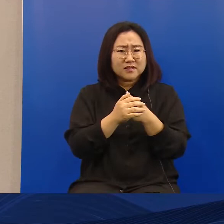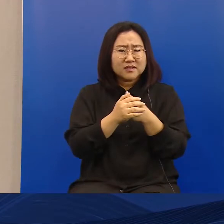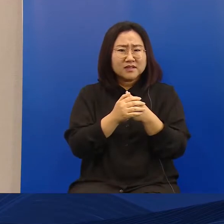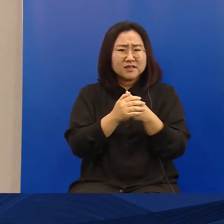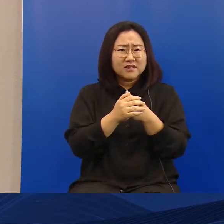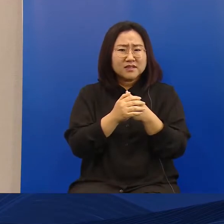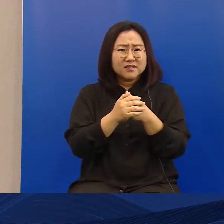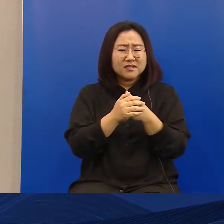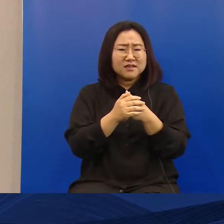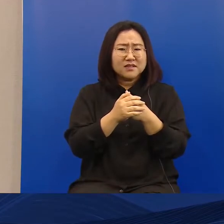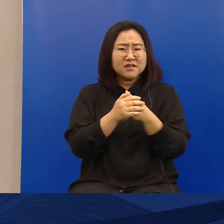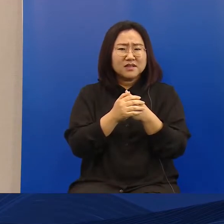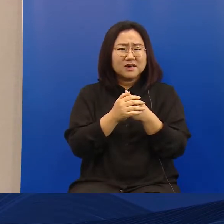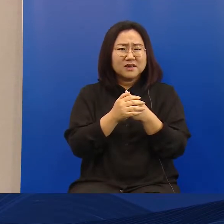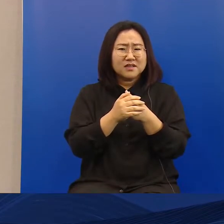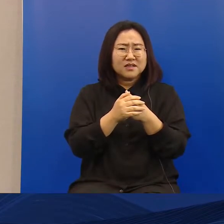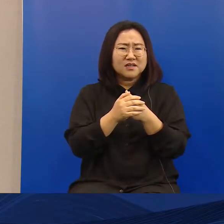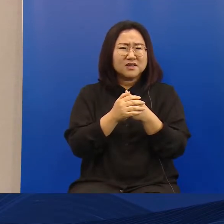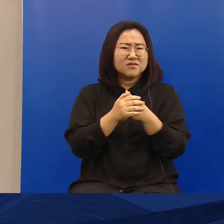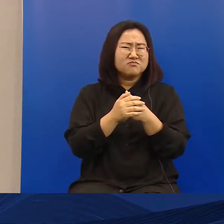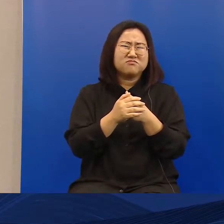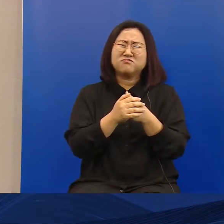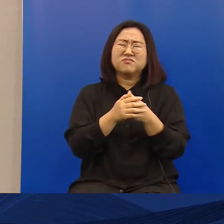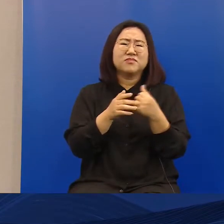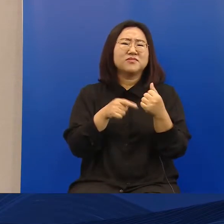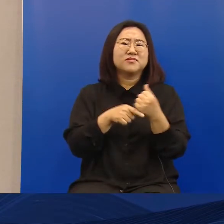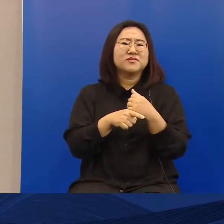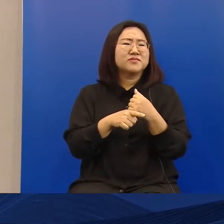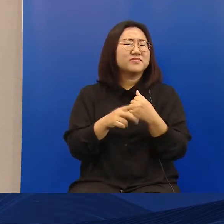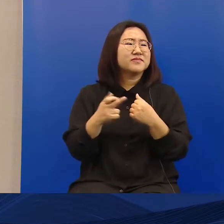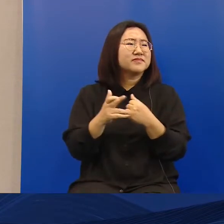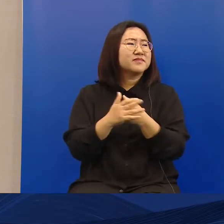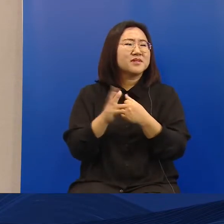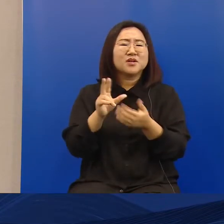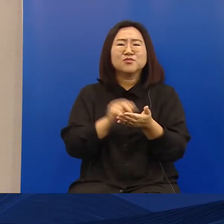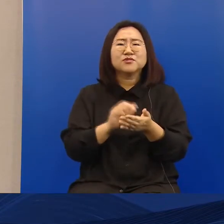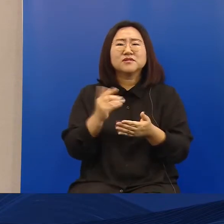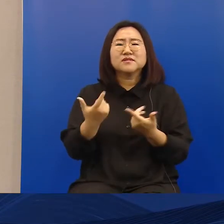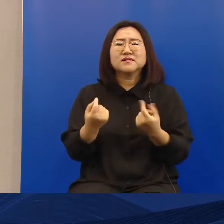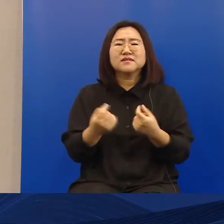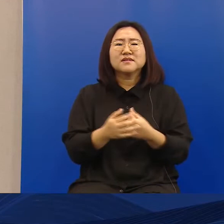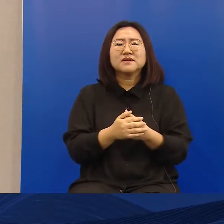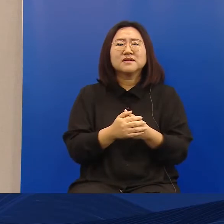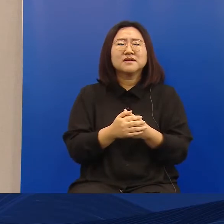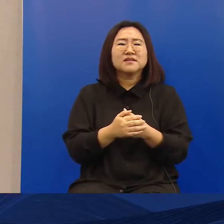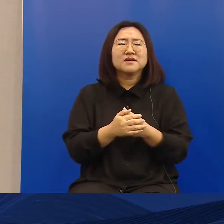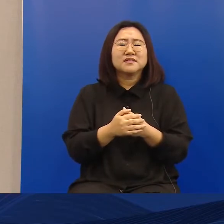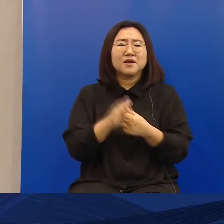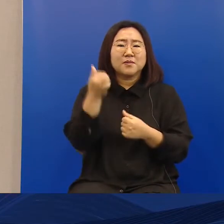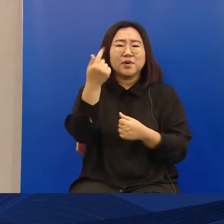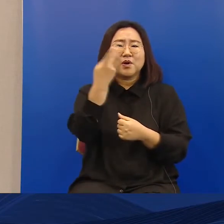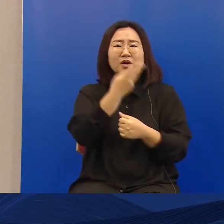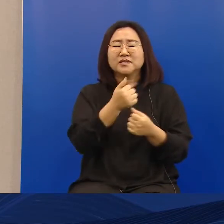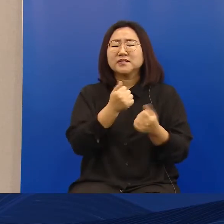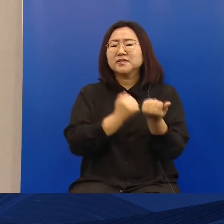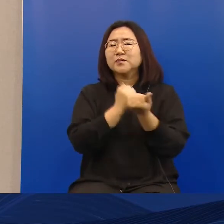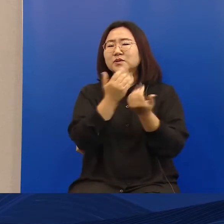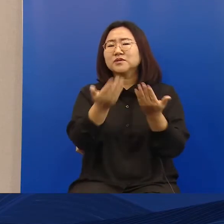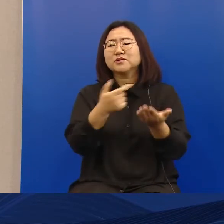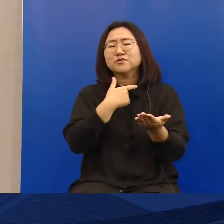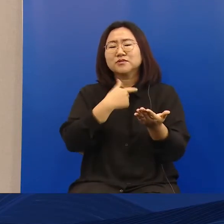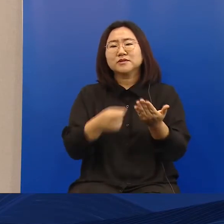문제는 주는 자와 받는 자의 어떤 위기가 생기기 때문에 진정한 소통이 되지 않는다고 생각합니다. 그래서 제가 몇 가지 좀